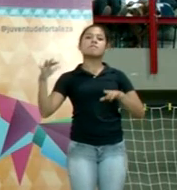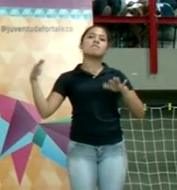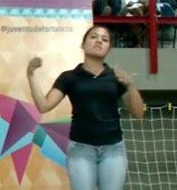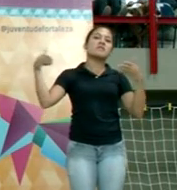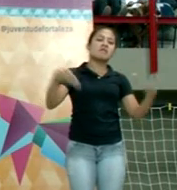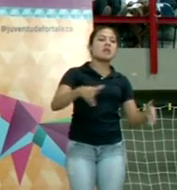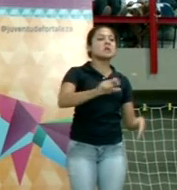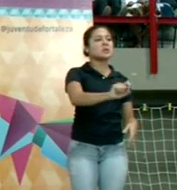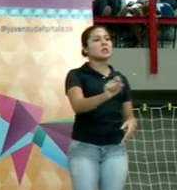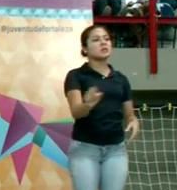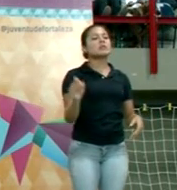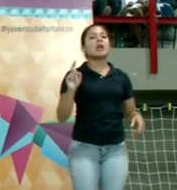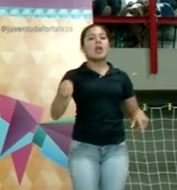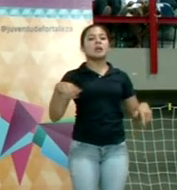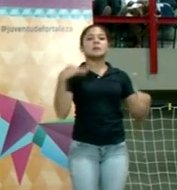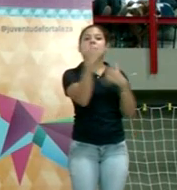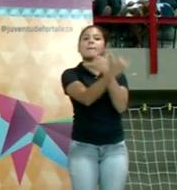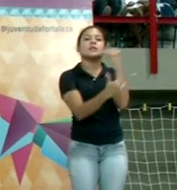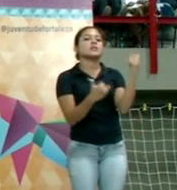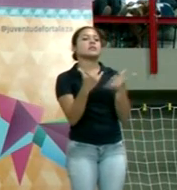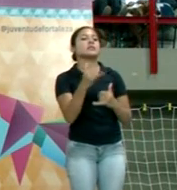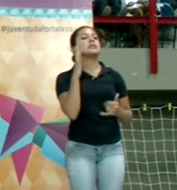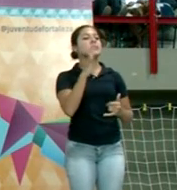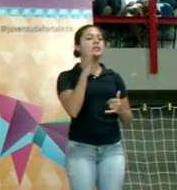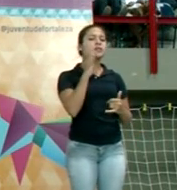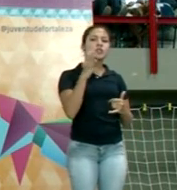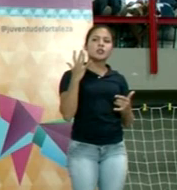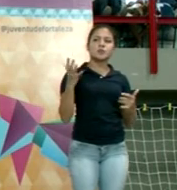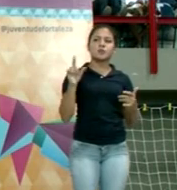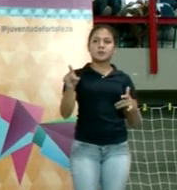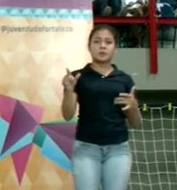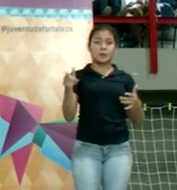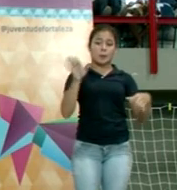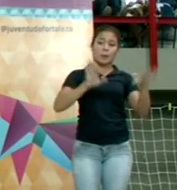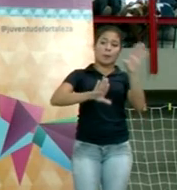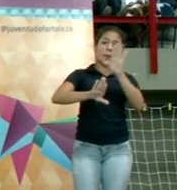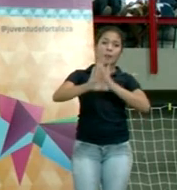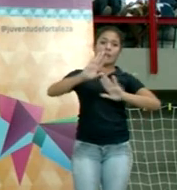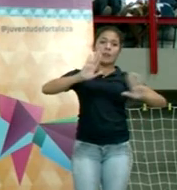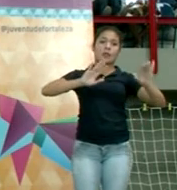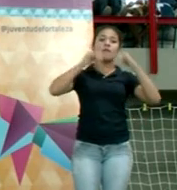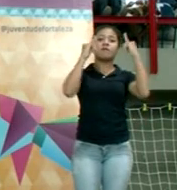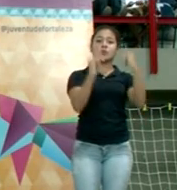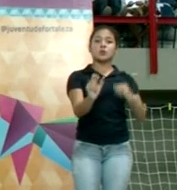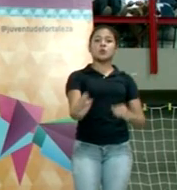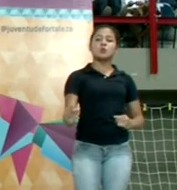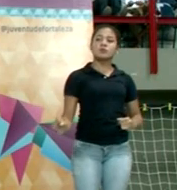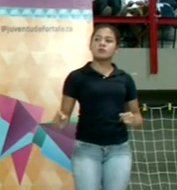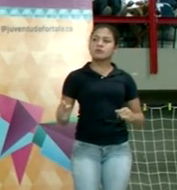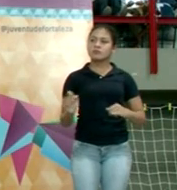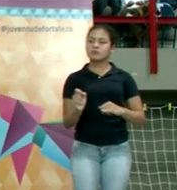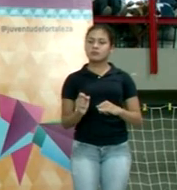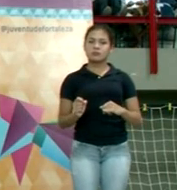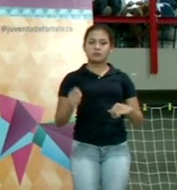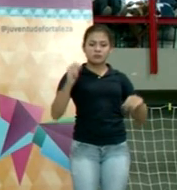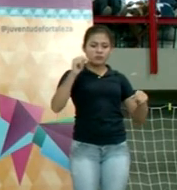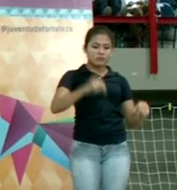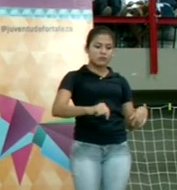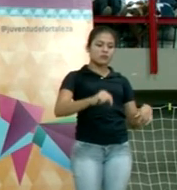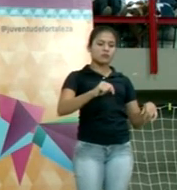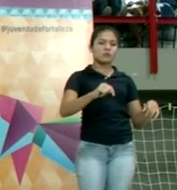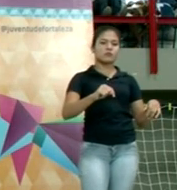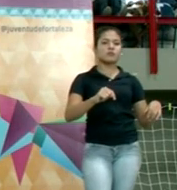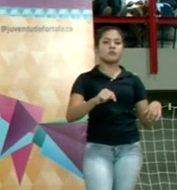divertir, os nossos brinquedos você vai achar legal. Agora observações de segurança, aí tinha um item lá que dizia assim, o nosso